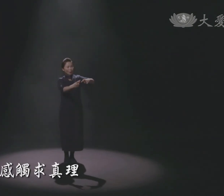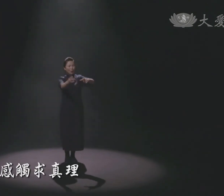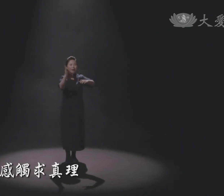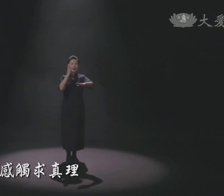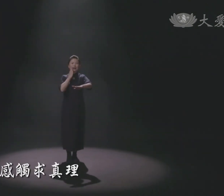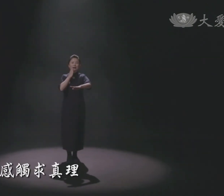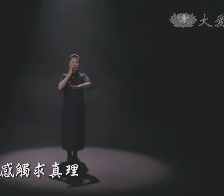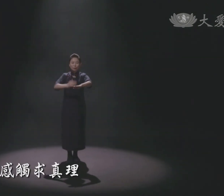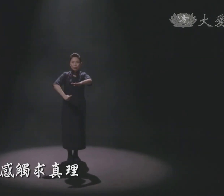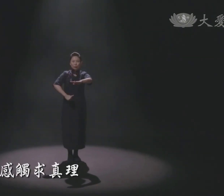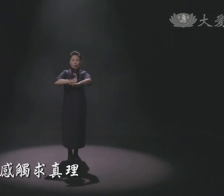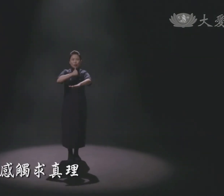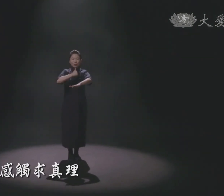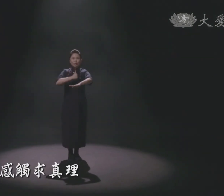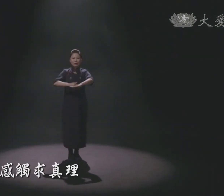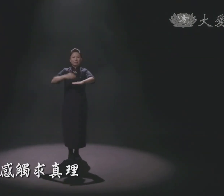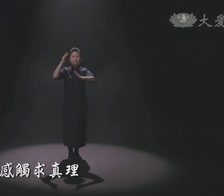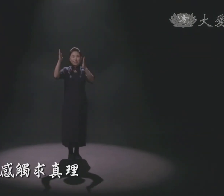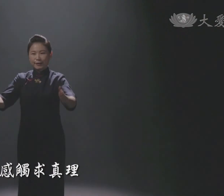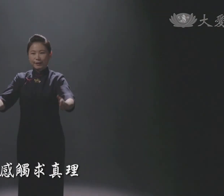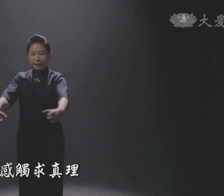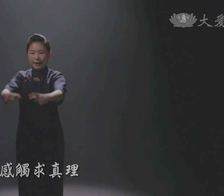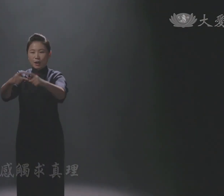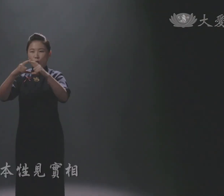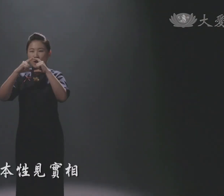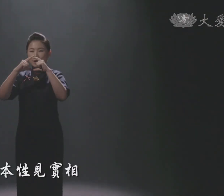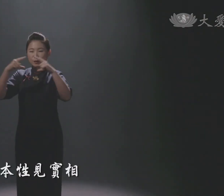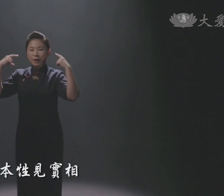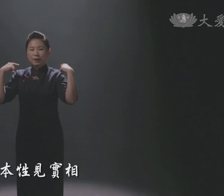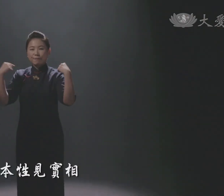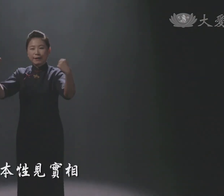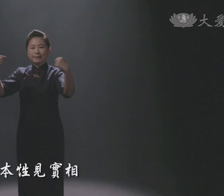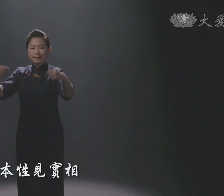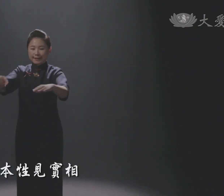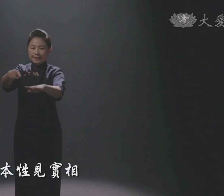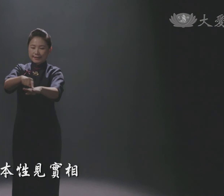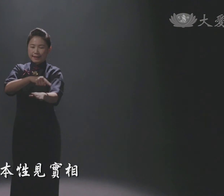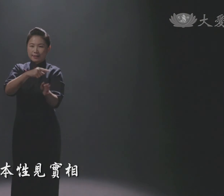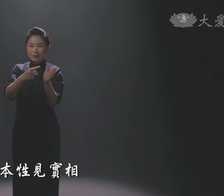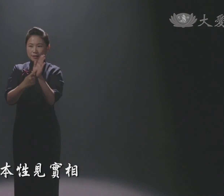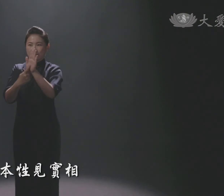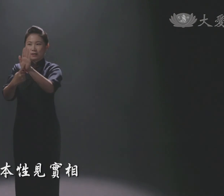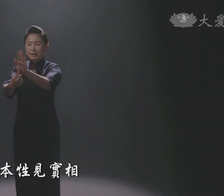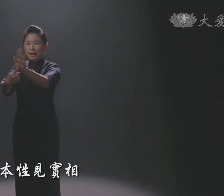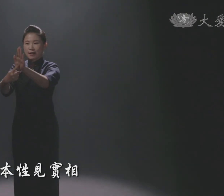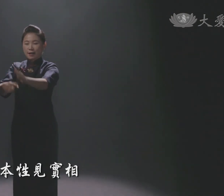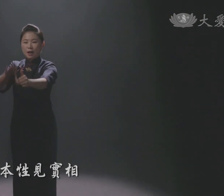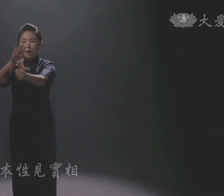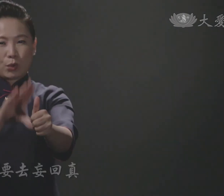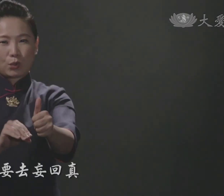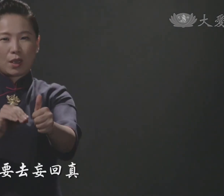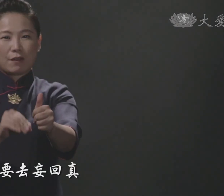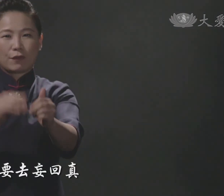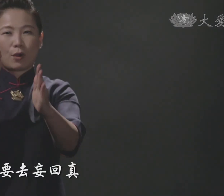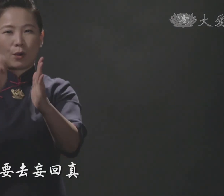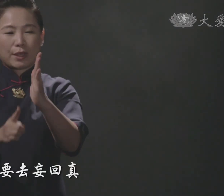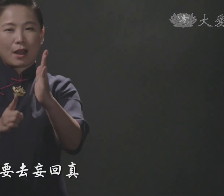缘难处求真理，回归本心见实相。学佛要